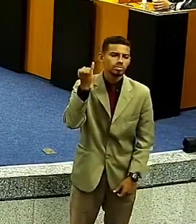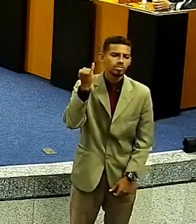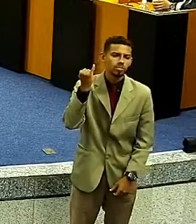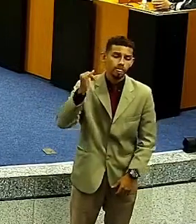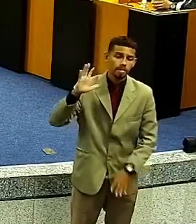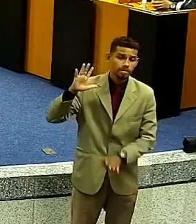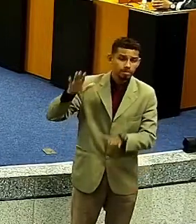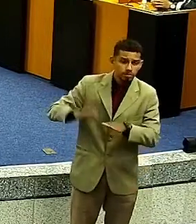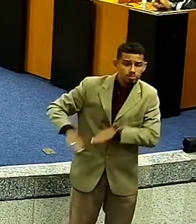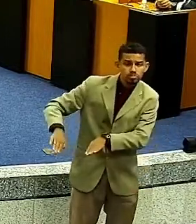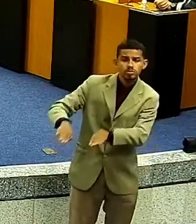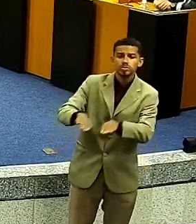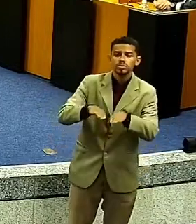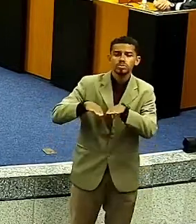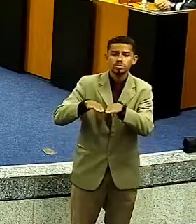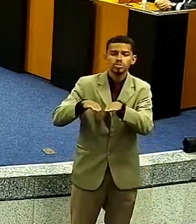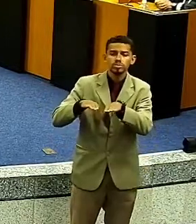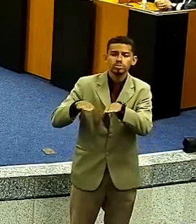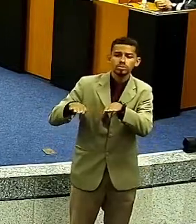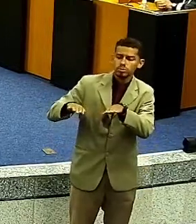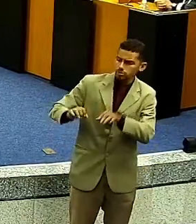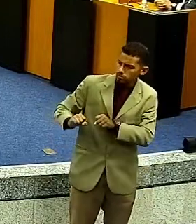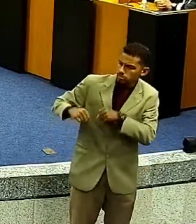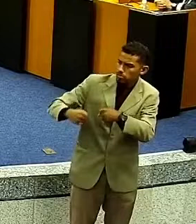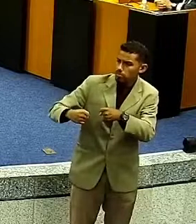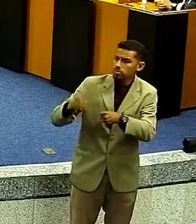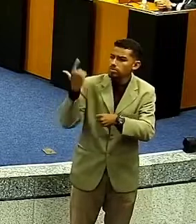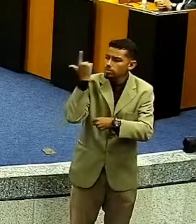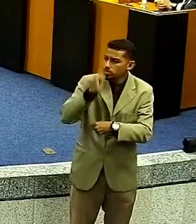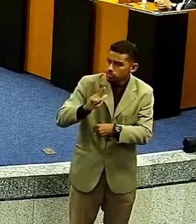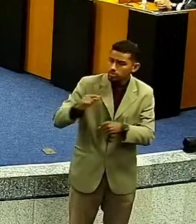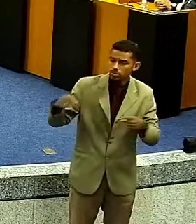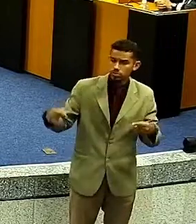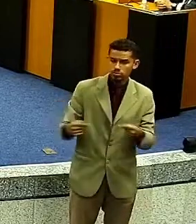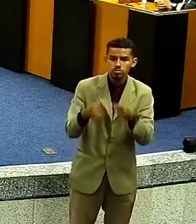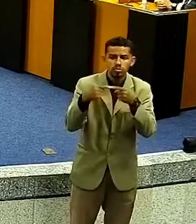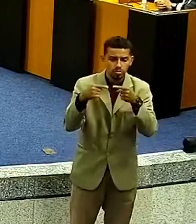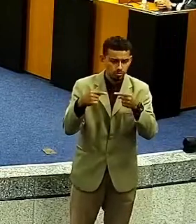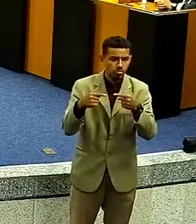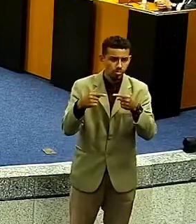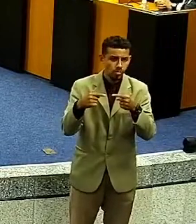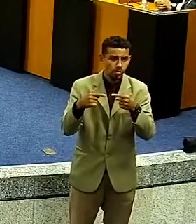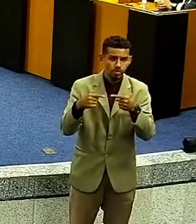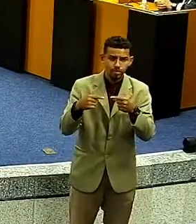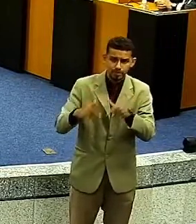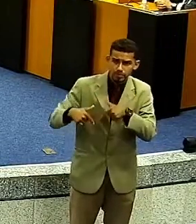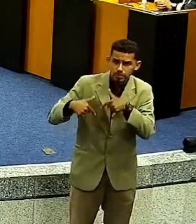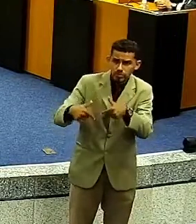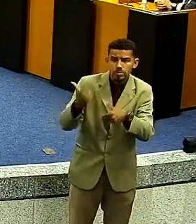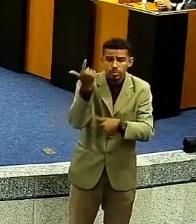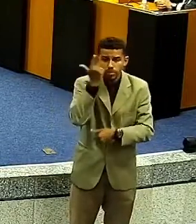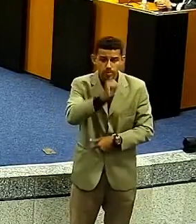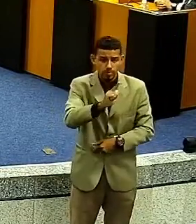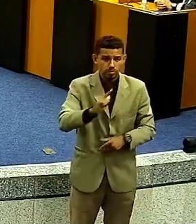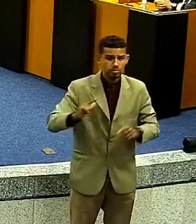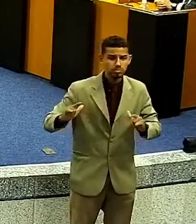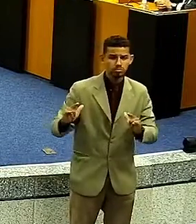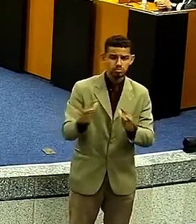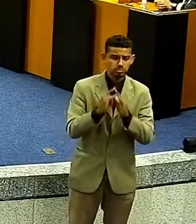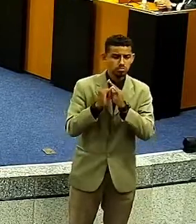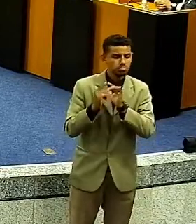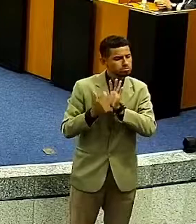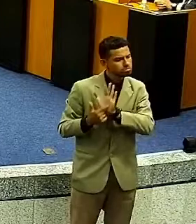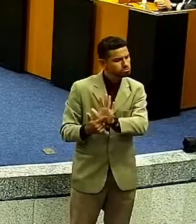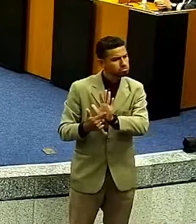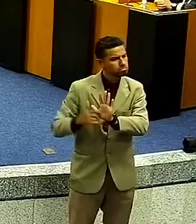com o equilíbrio com a sensatez com a prudência que lhe é peculiar dirigiu uma instituição de tamanha